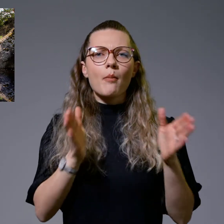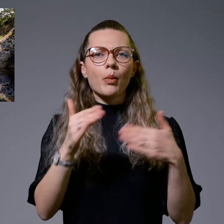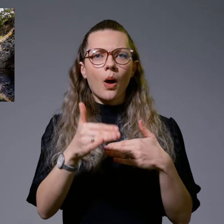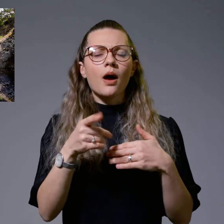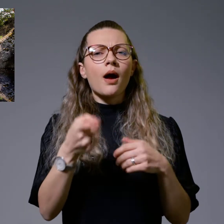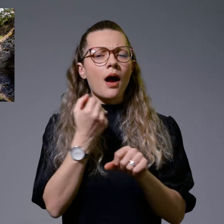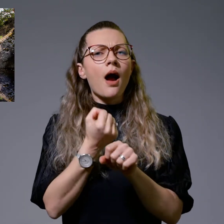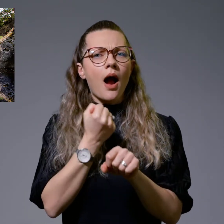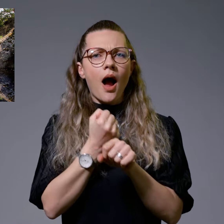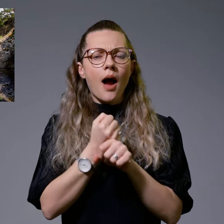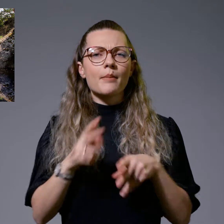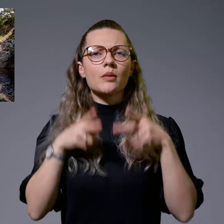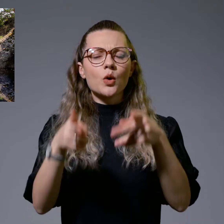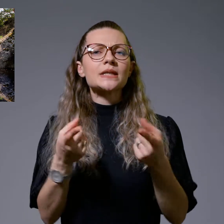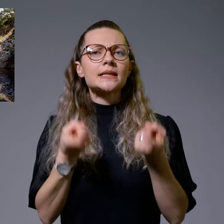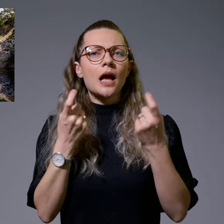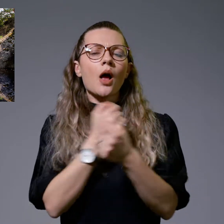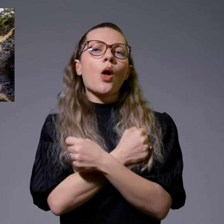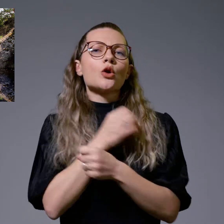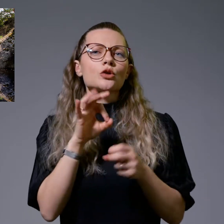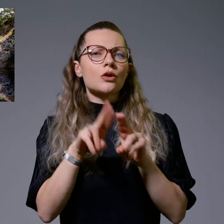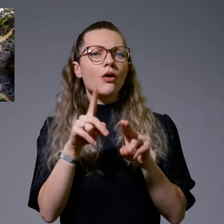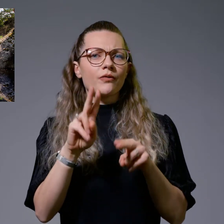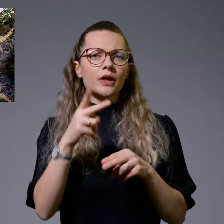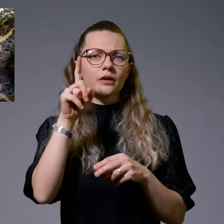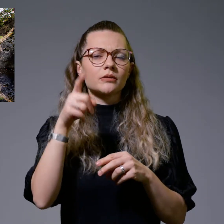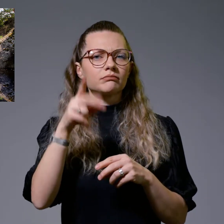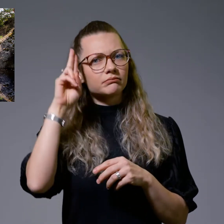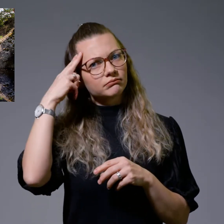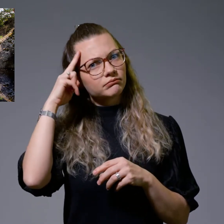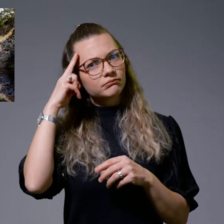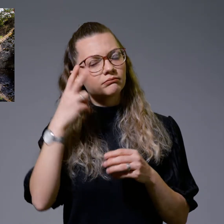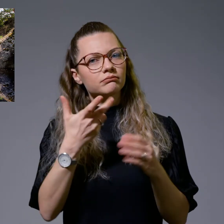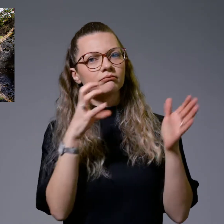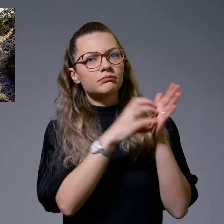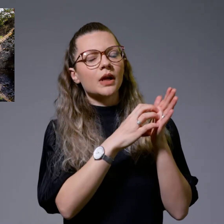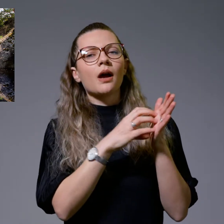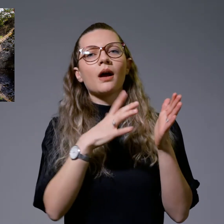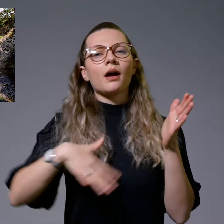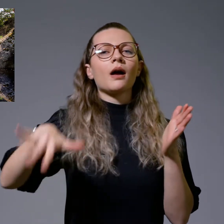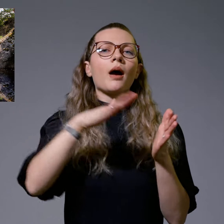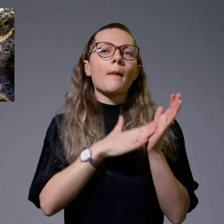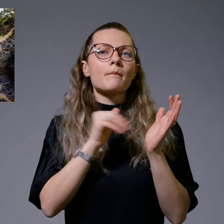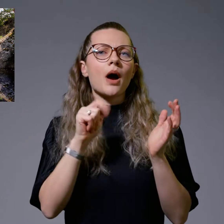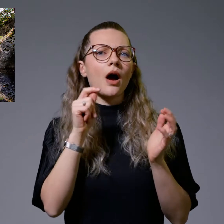во село Зовиќ е препознатлив символ на регионот Мариово. На ова